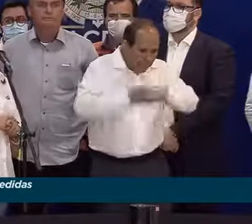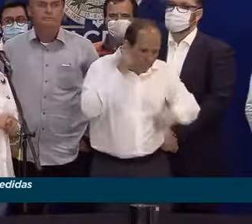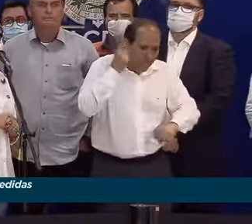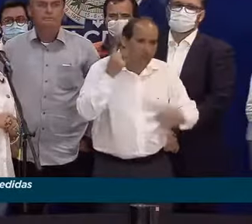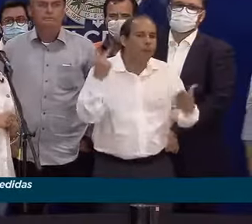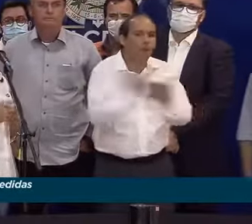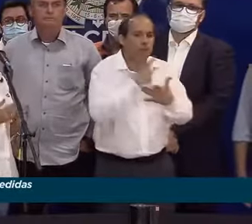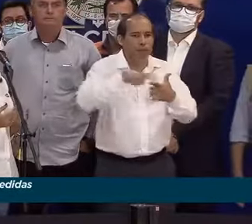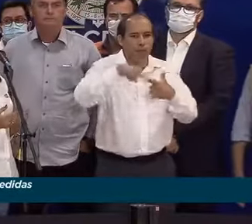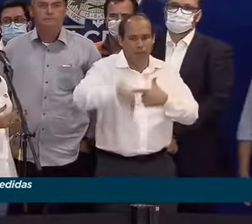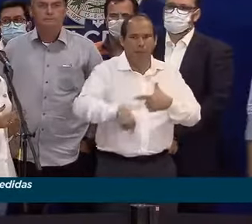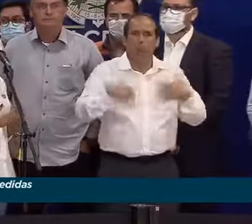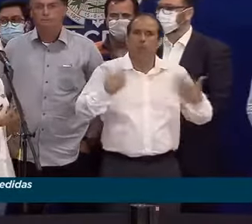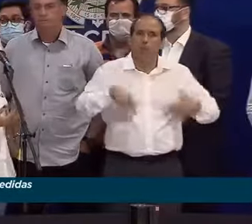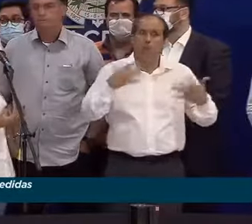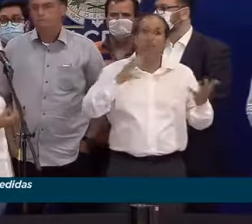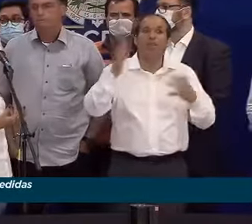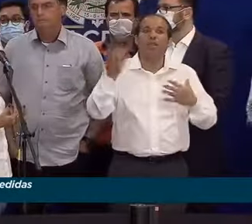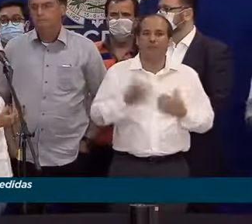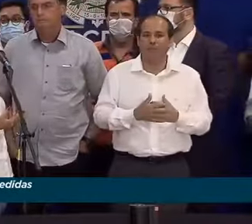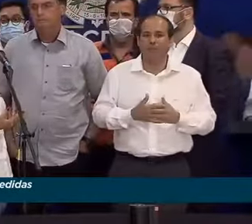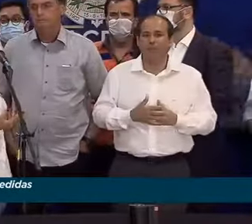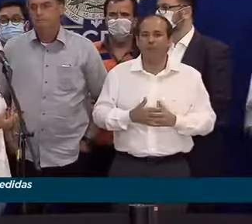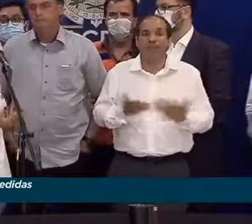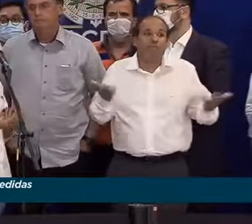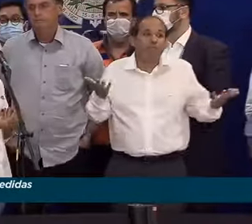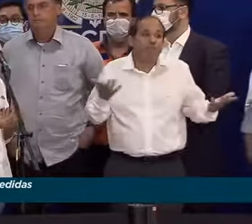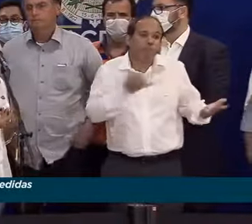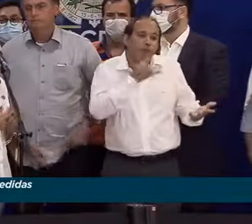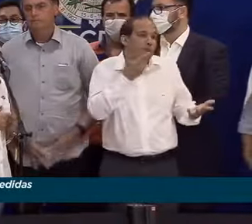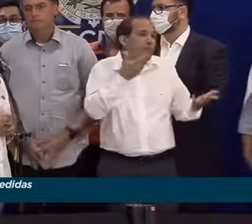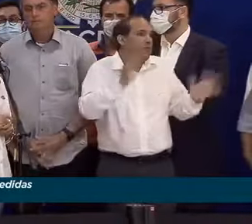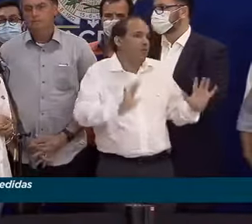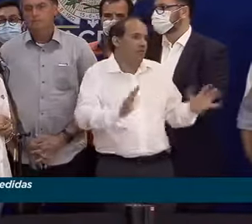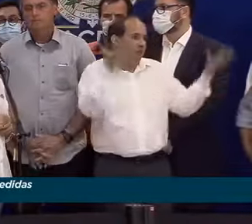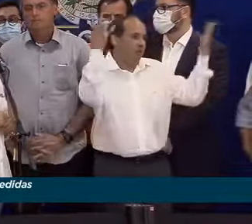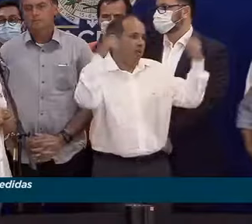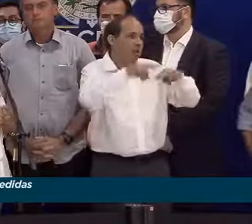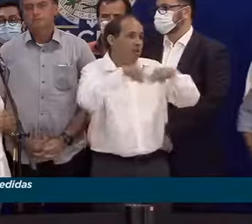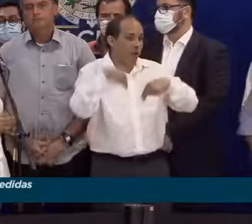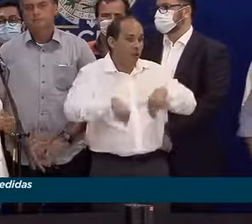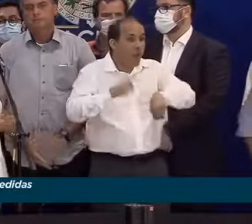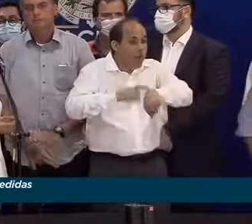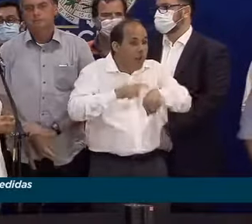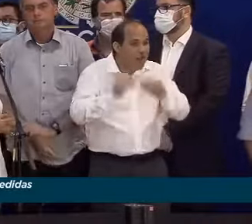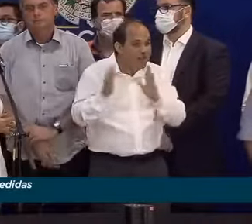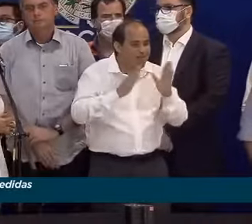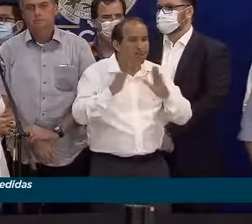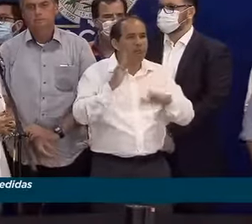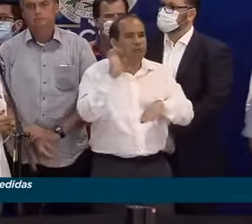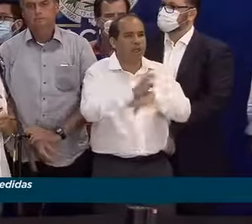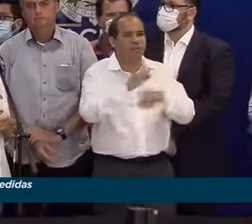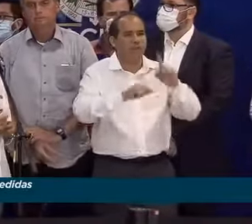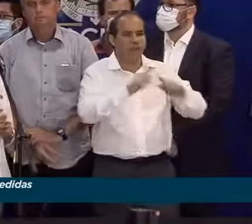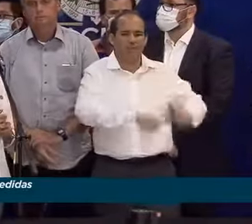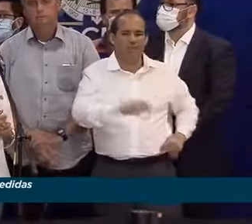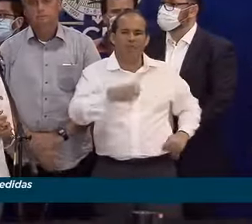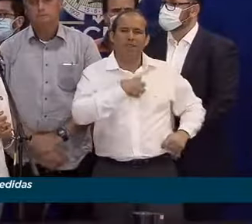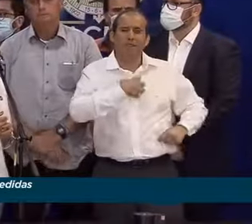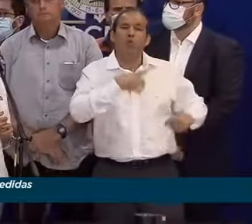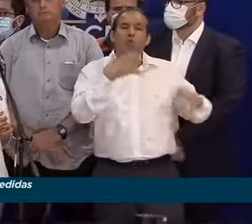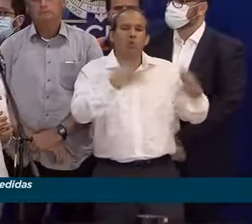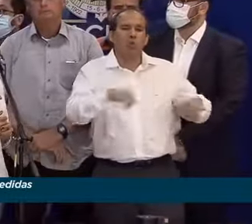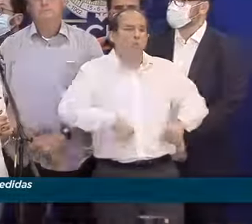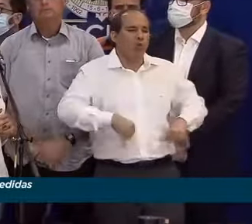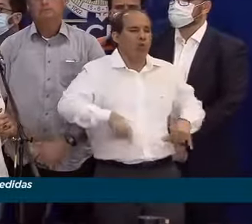situação. Infelizmente, não podemos receber com festa, porque o Acre vive um momento de dor. Mesmo assim, o senhor pôde ver o carinho da